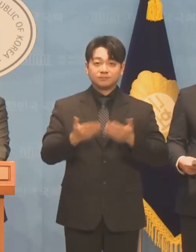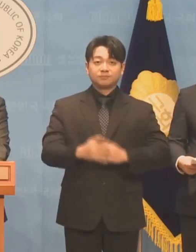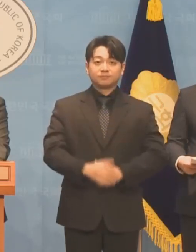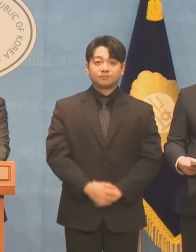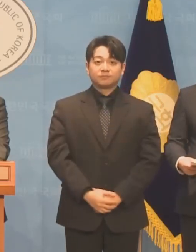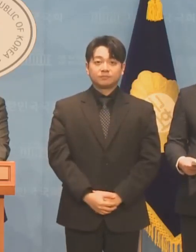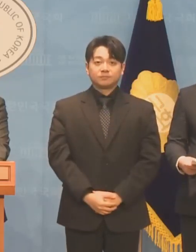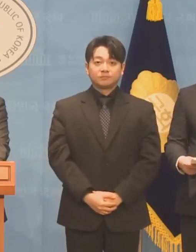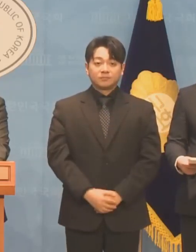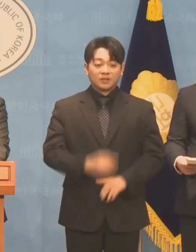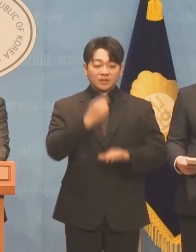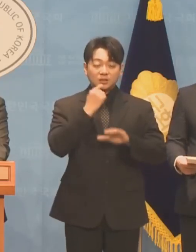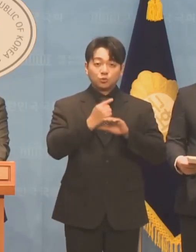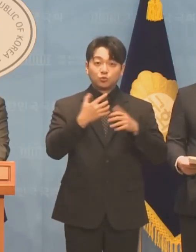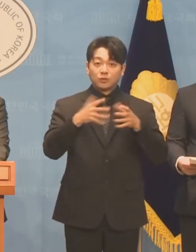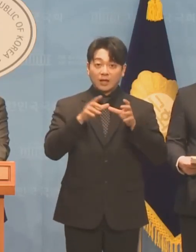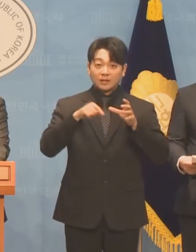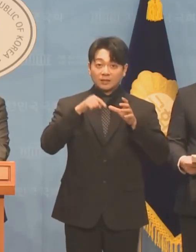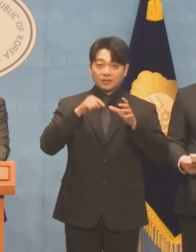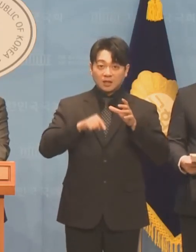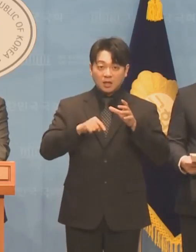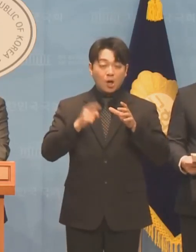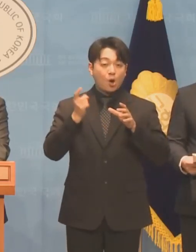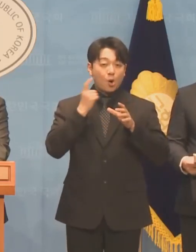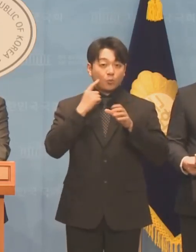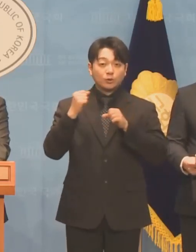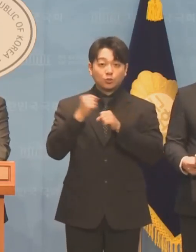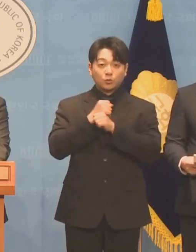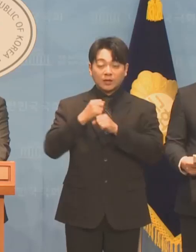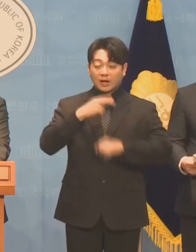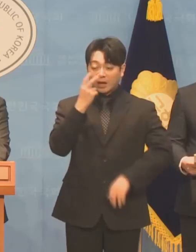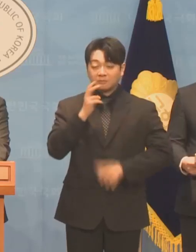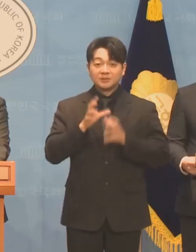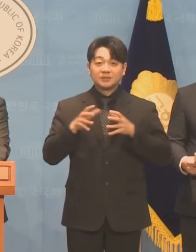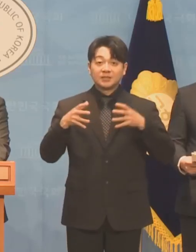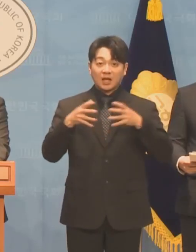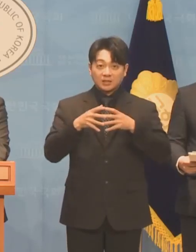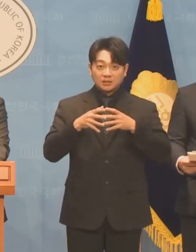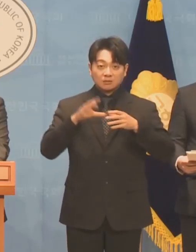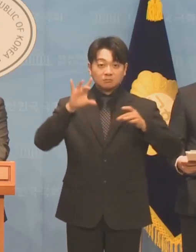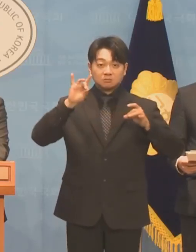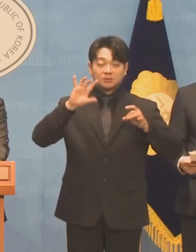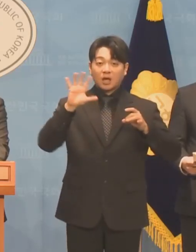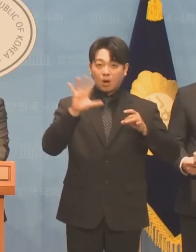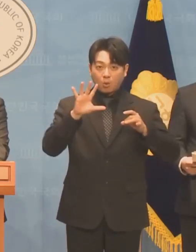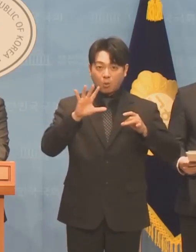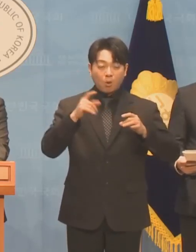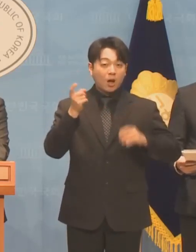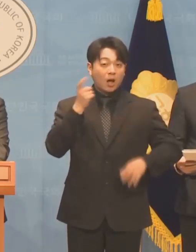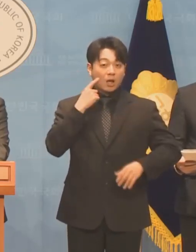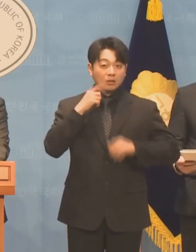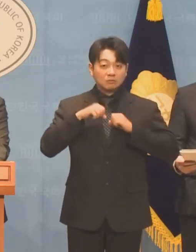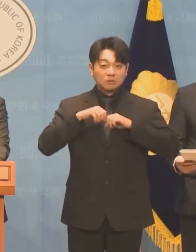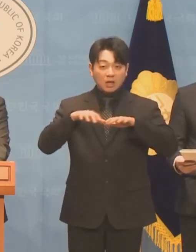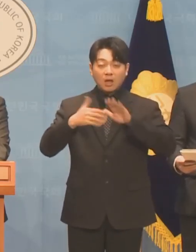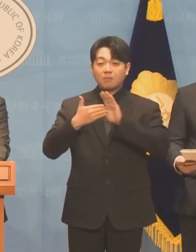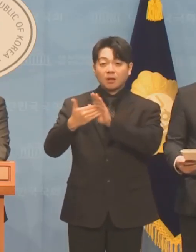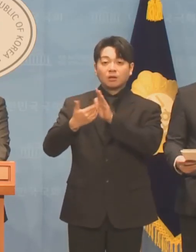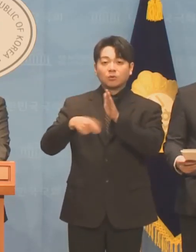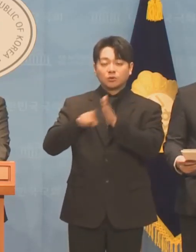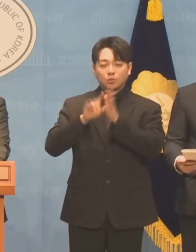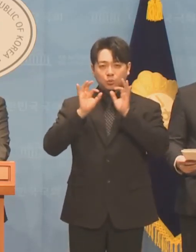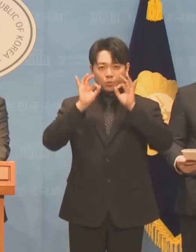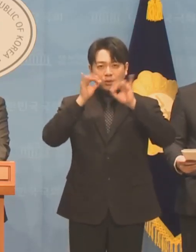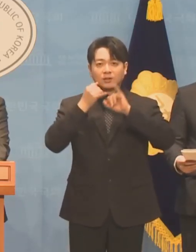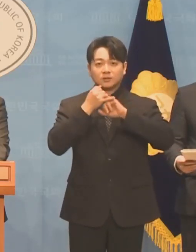민주당 허위조작 감시단은 계속해서 멈추지 않고 가짜뉴스를 뿌리 뽑는 데 앞장서겠습니다.